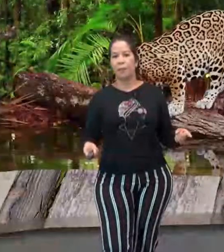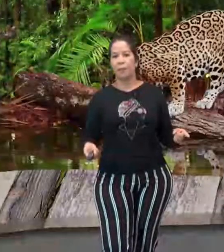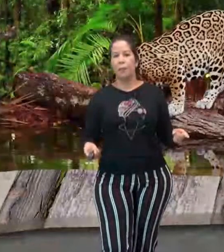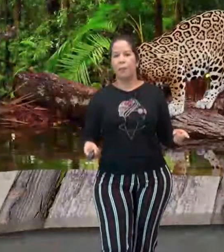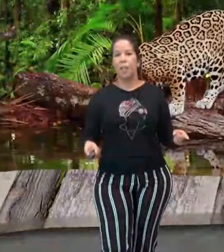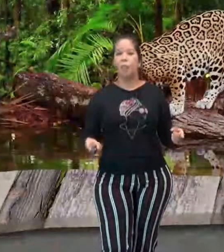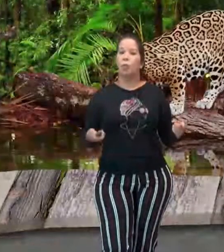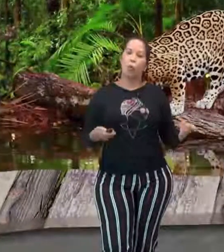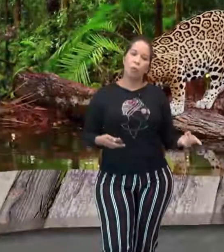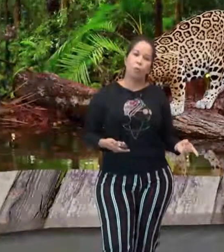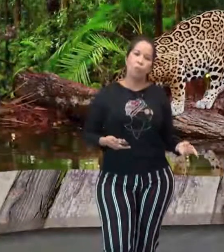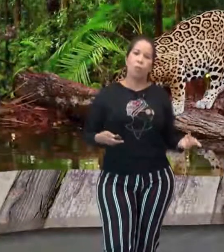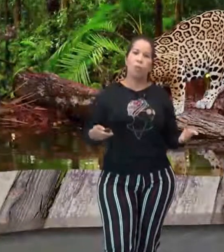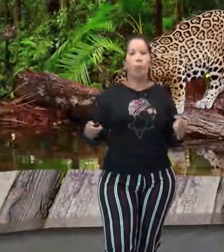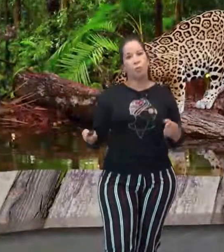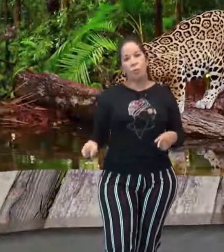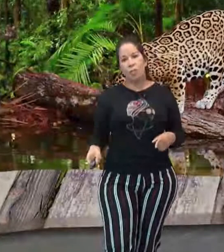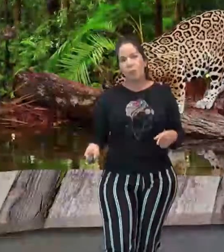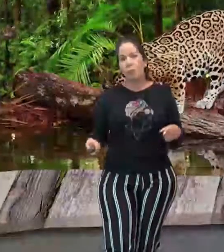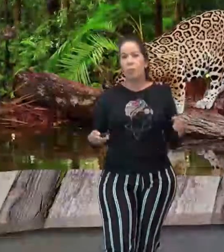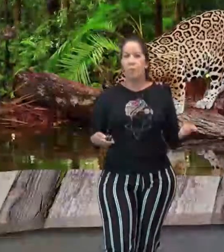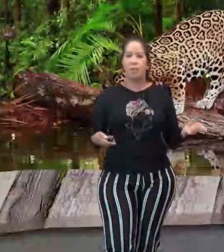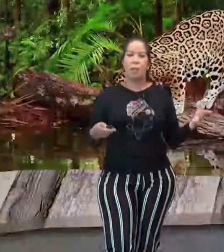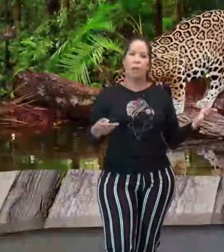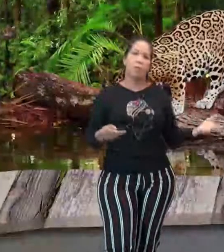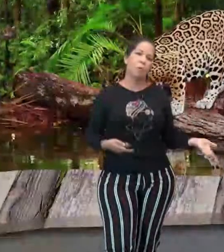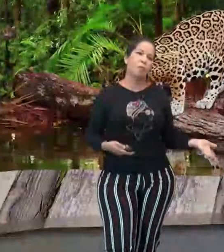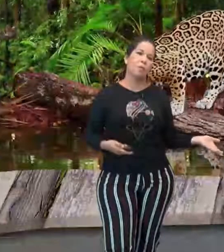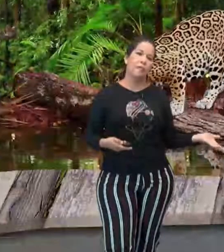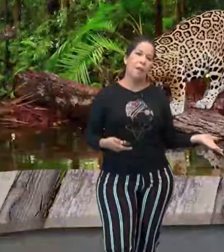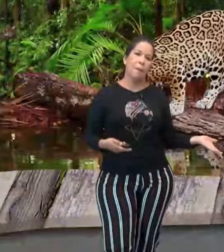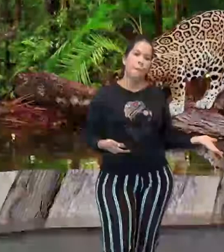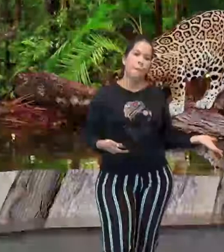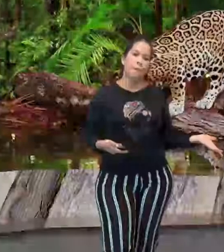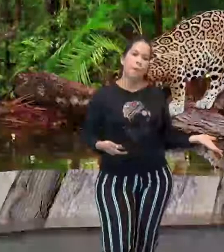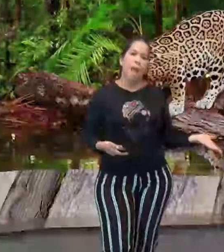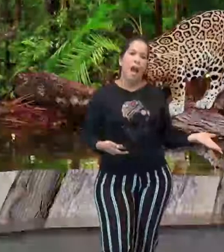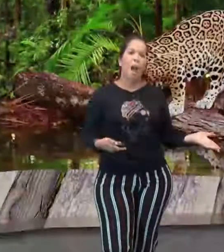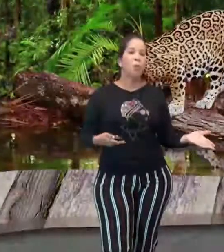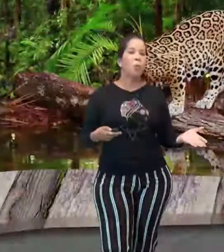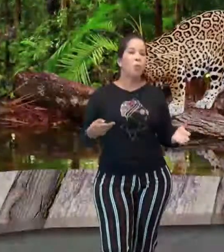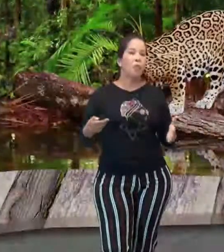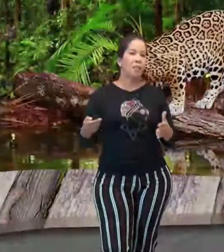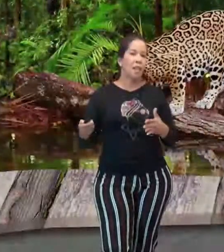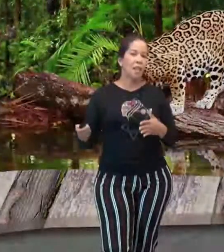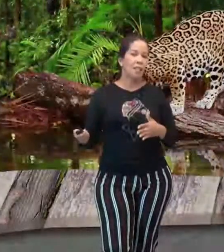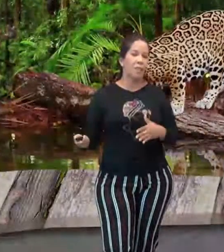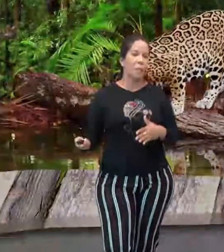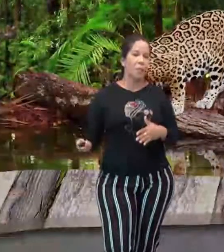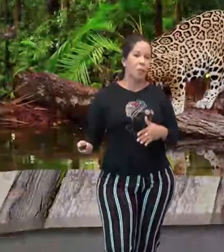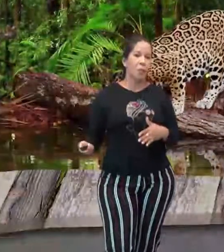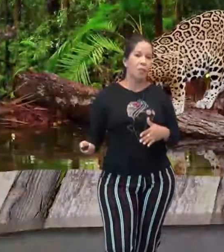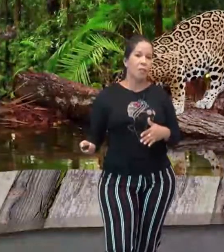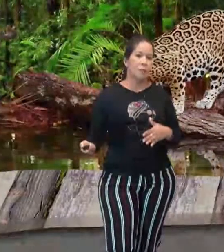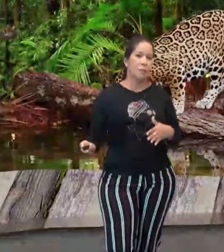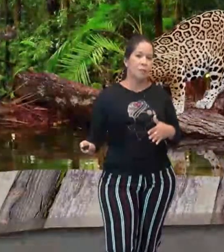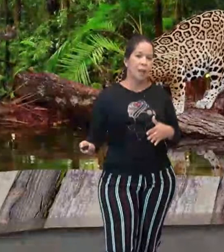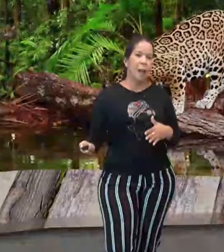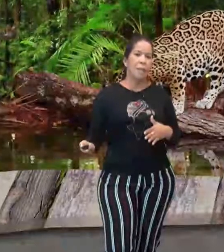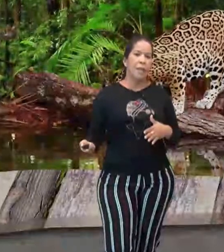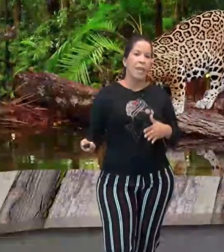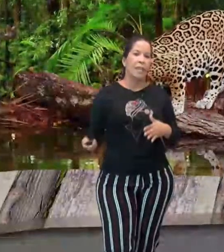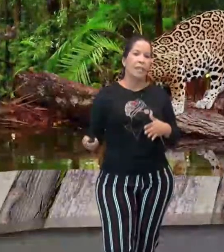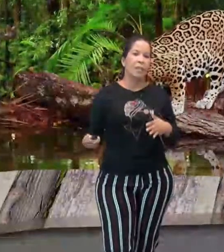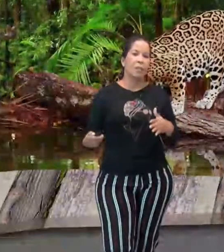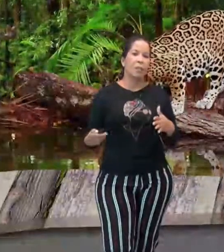Todos os dias você precisa se observar. Há algumas situações,